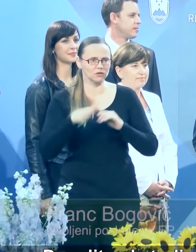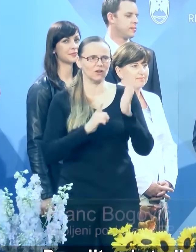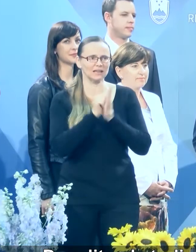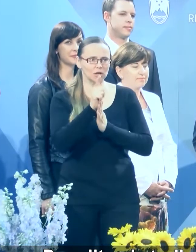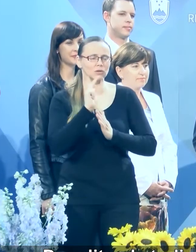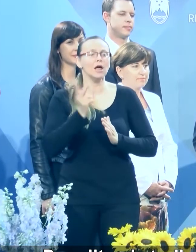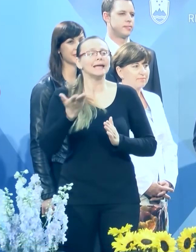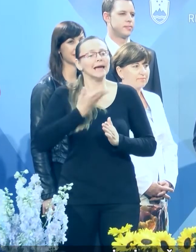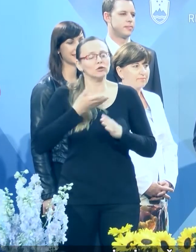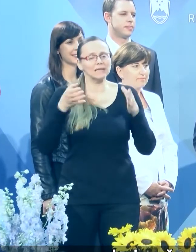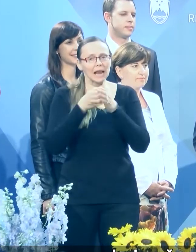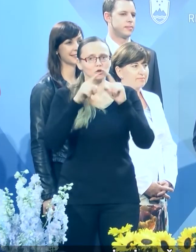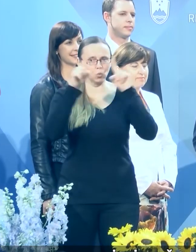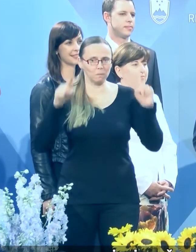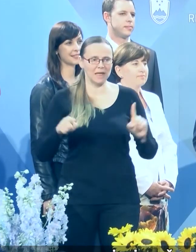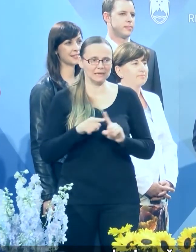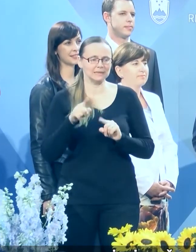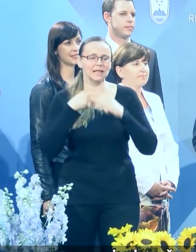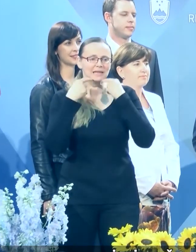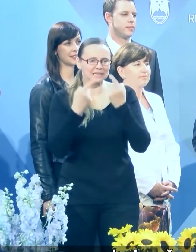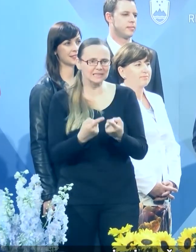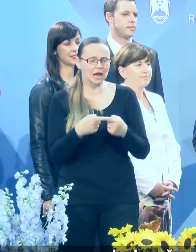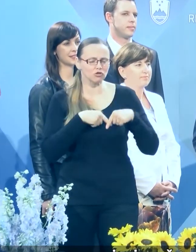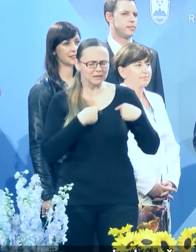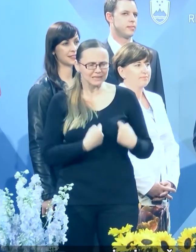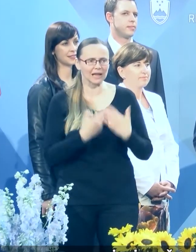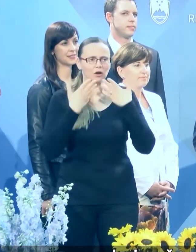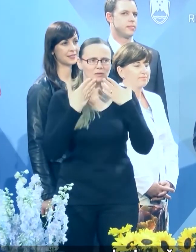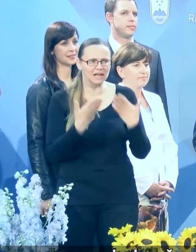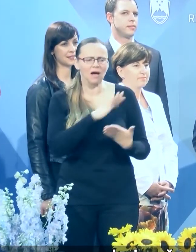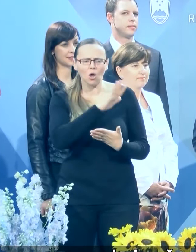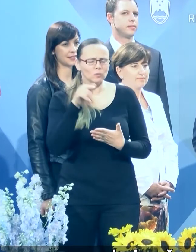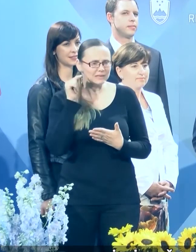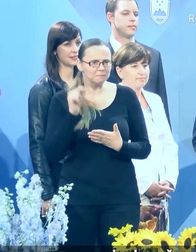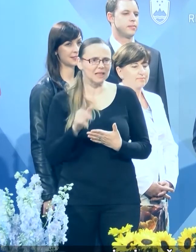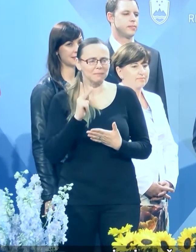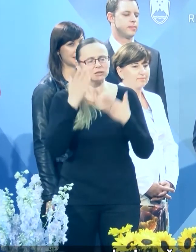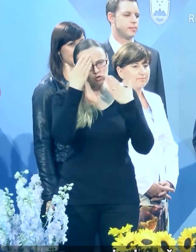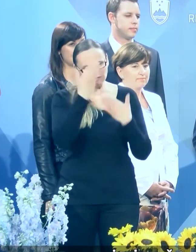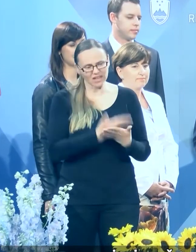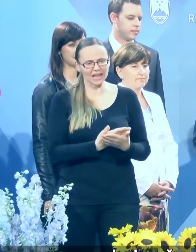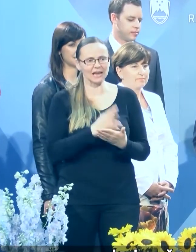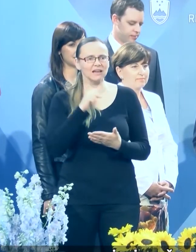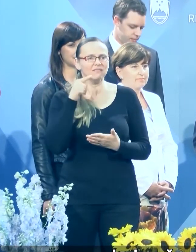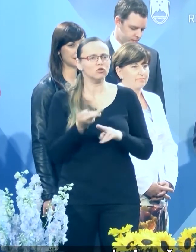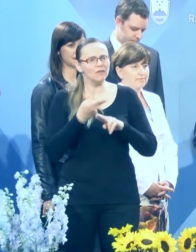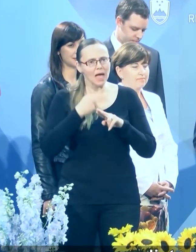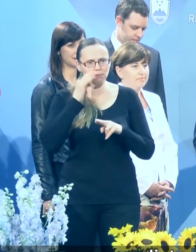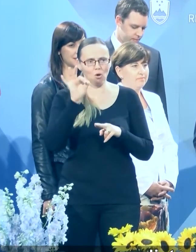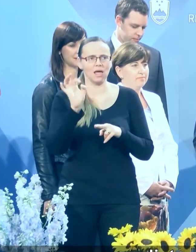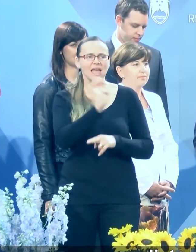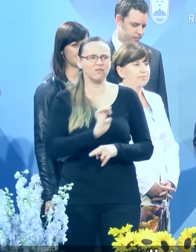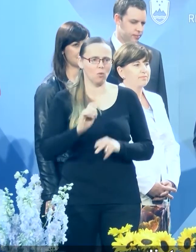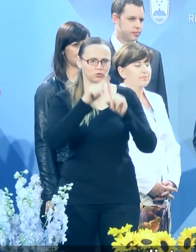ga je dosegla skupna lista in izrečem iskreno zahvalo vsem tem, ki so verjeli v to najbolj evropsko